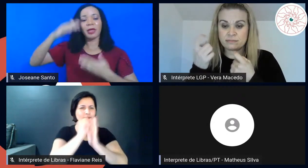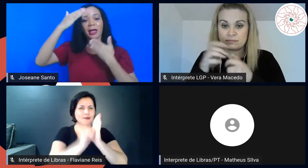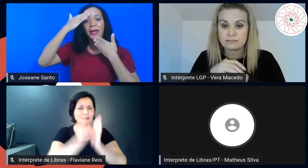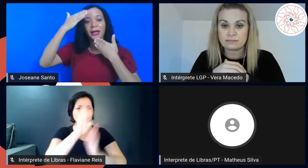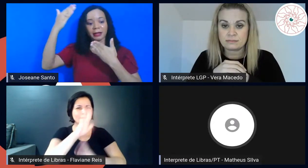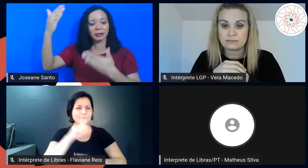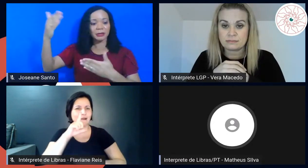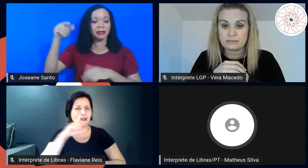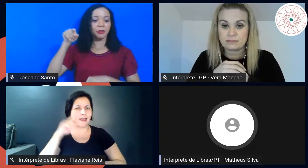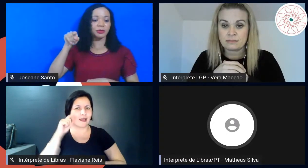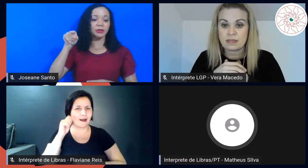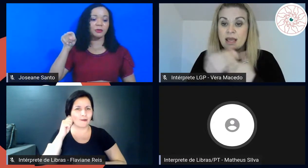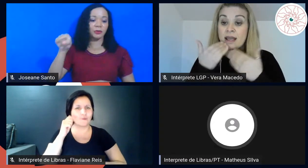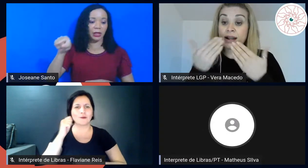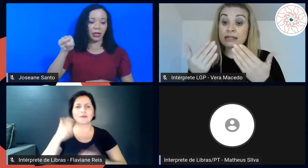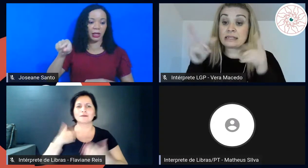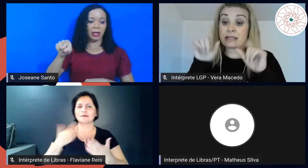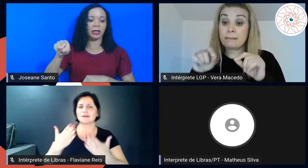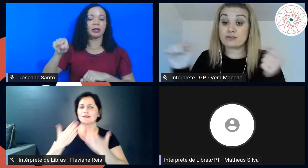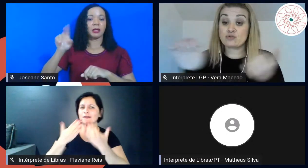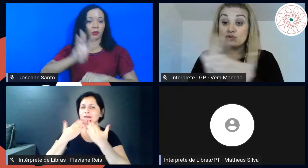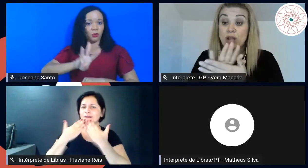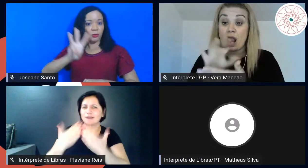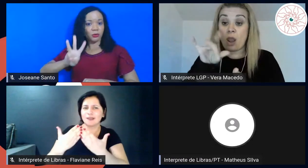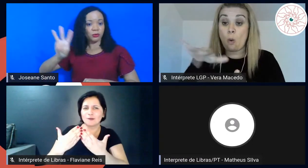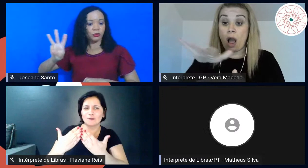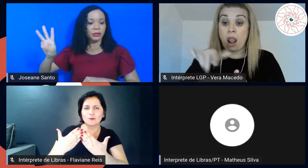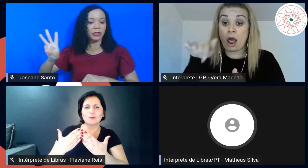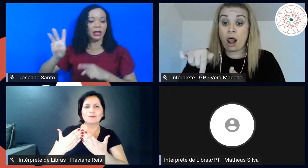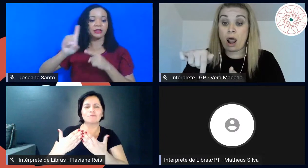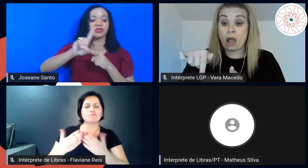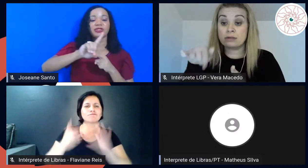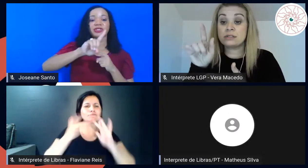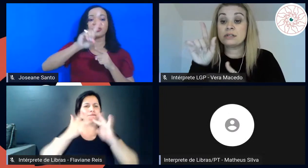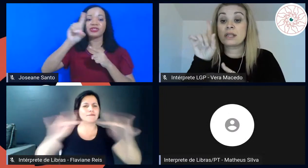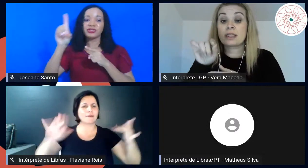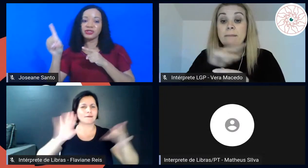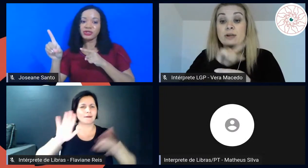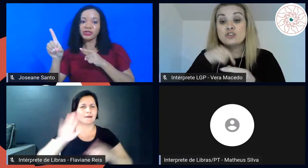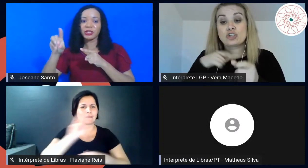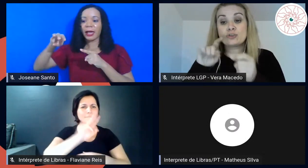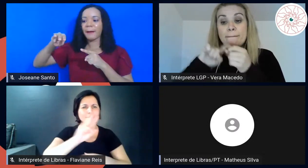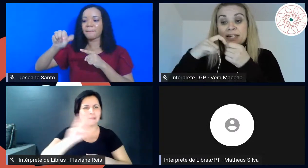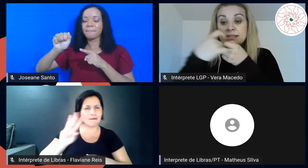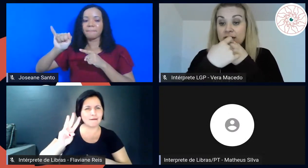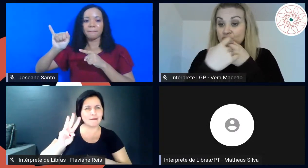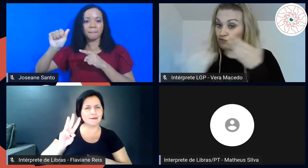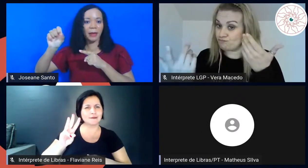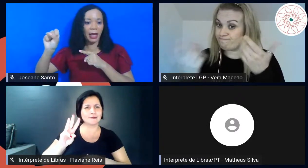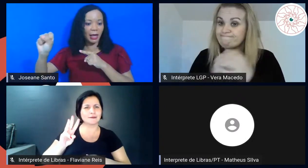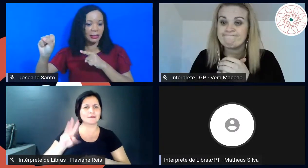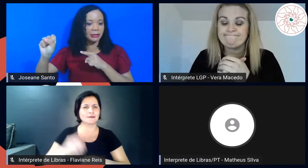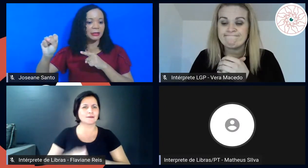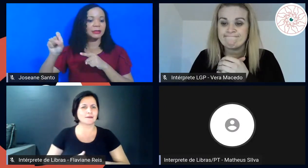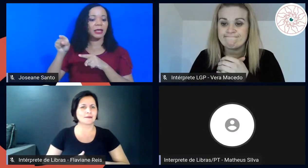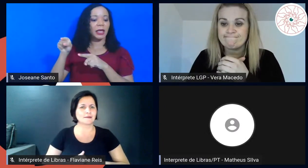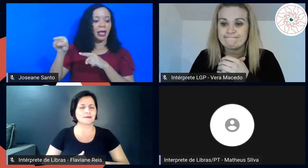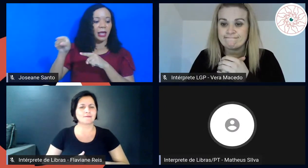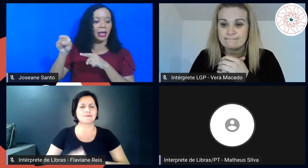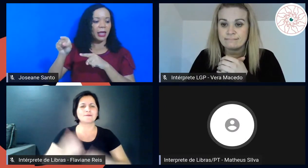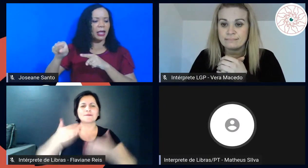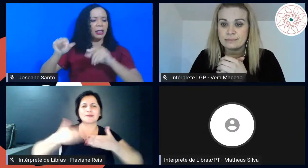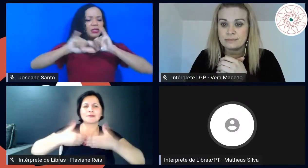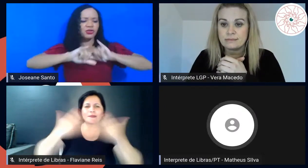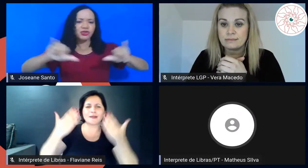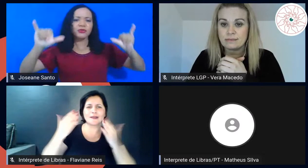agora. Agradecemos ao jornal local dia, agradecendo nossos parceiros. Eh,